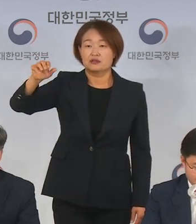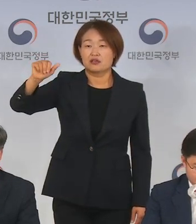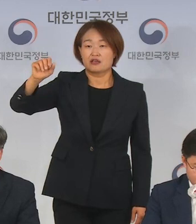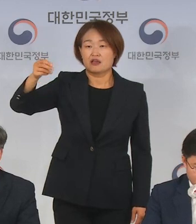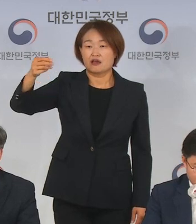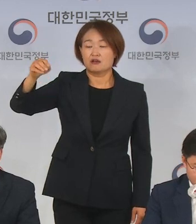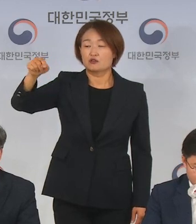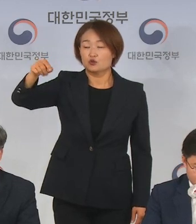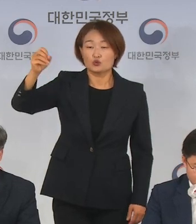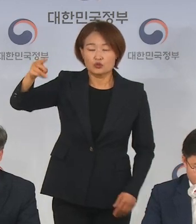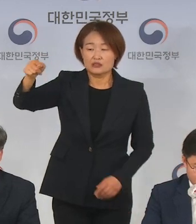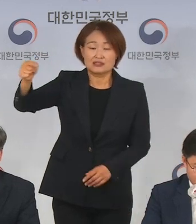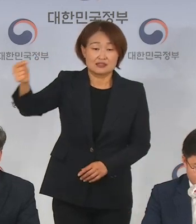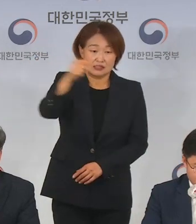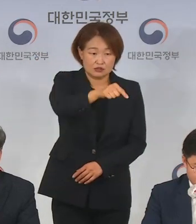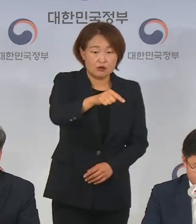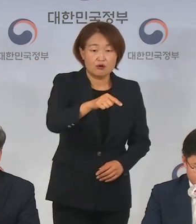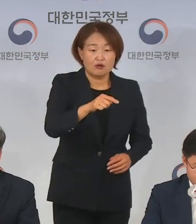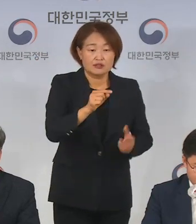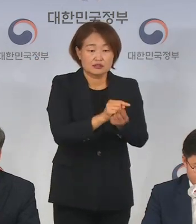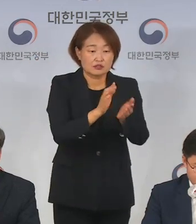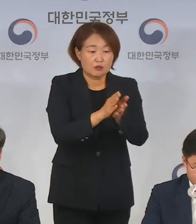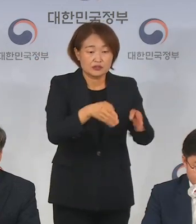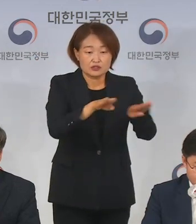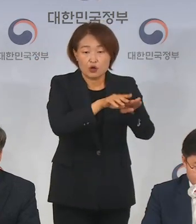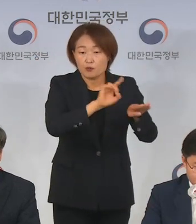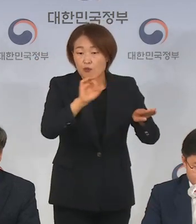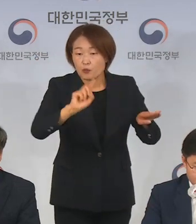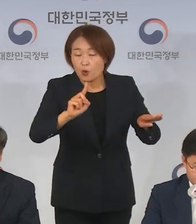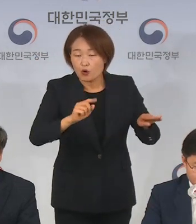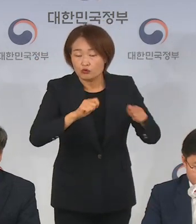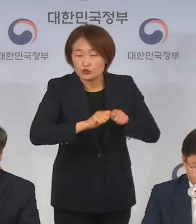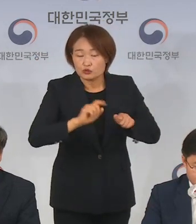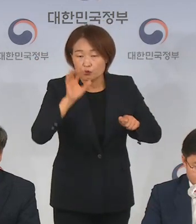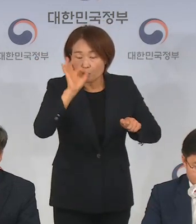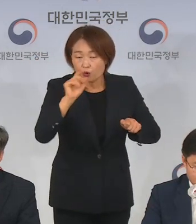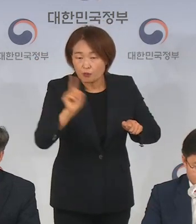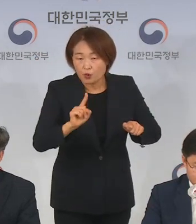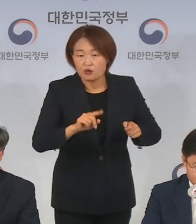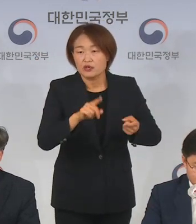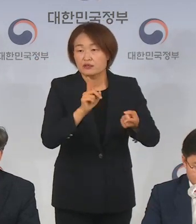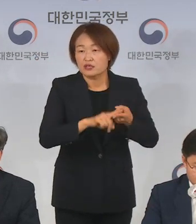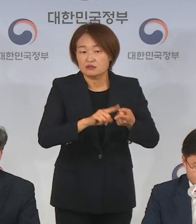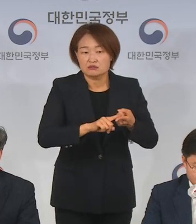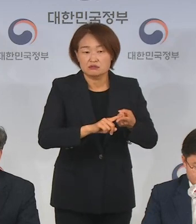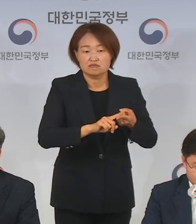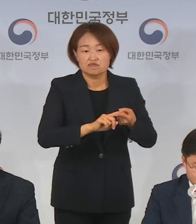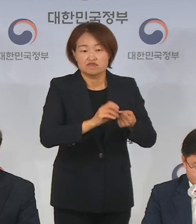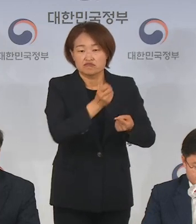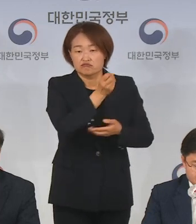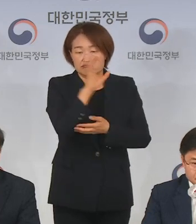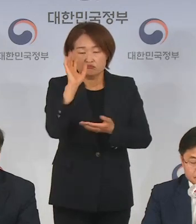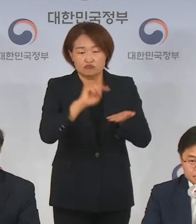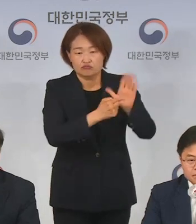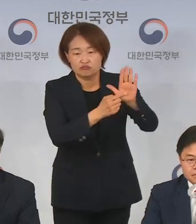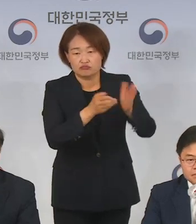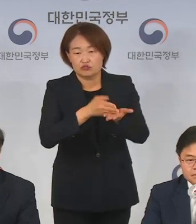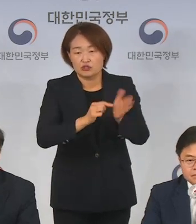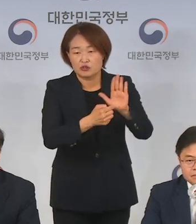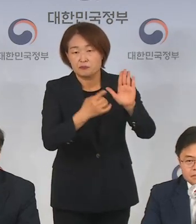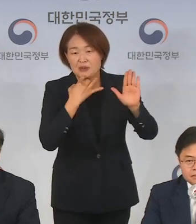가서 구체적으로 어떤 시설을 받는지 이런 부분은 현재 지금 언론에 보도된 내용만 가지고는